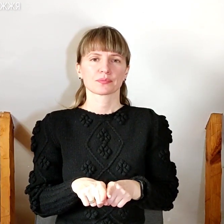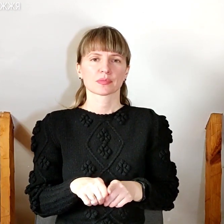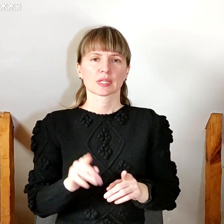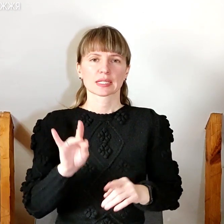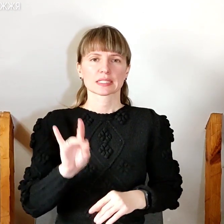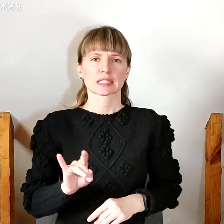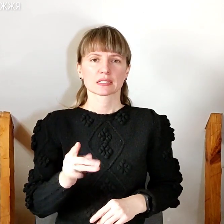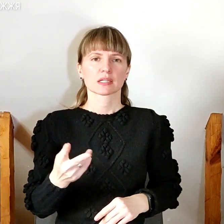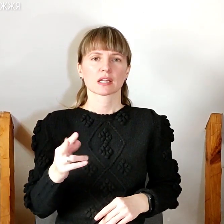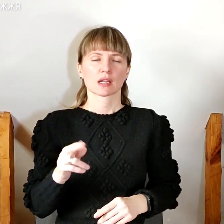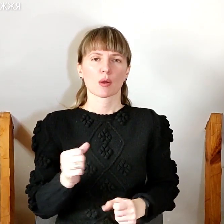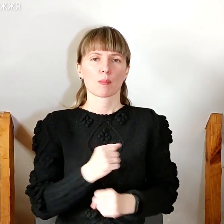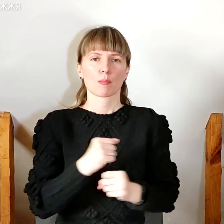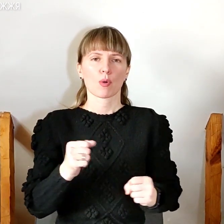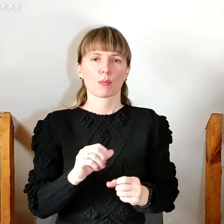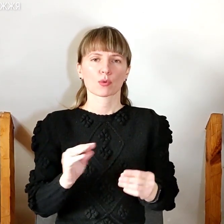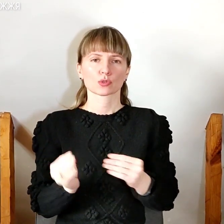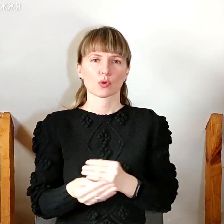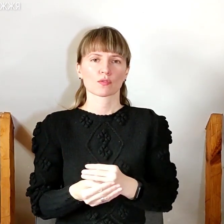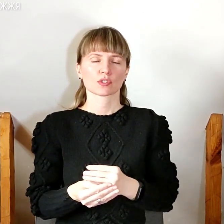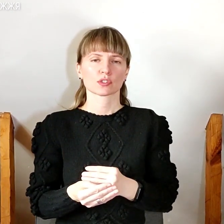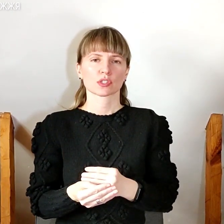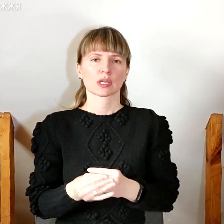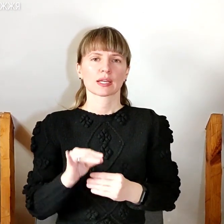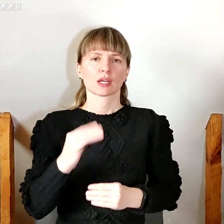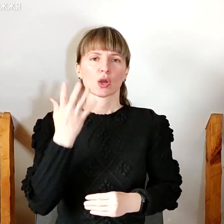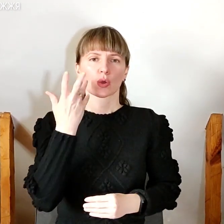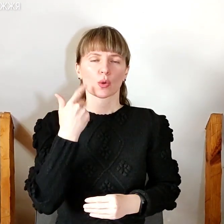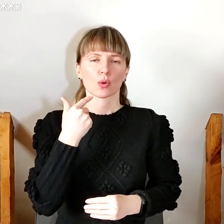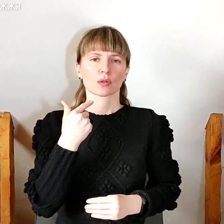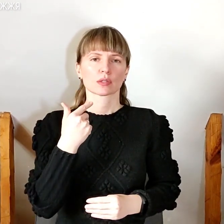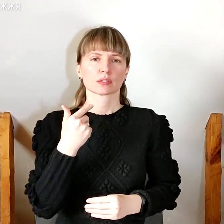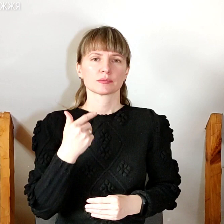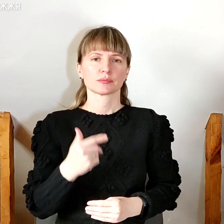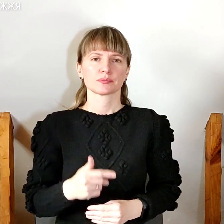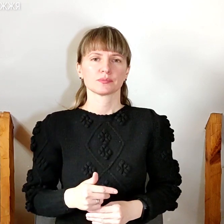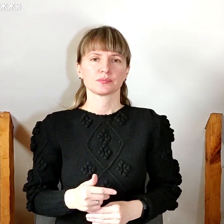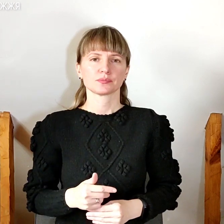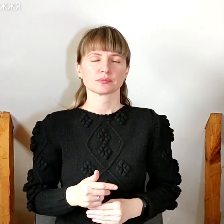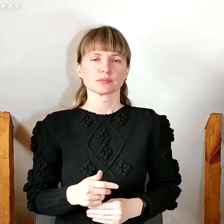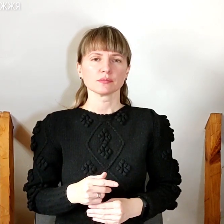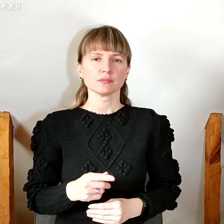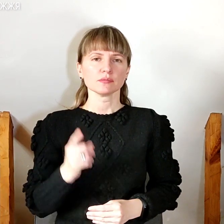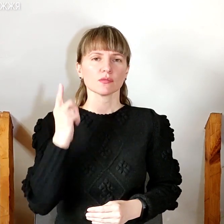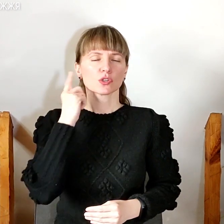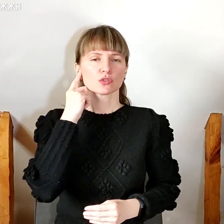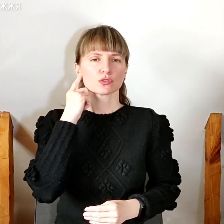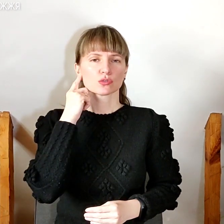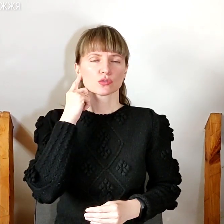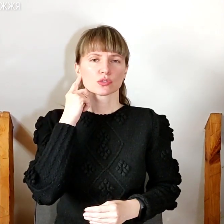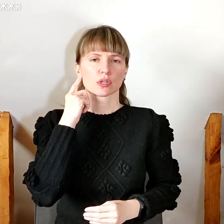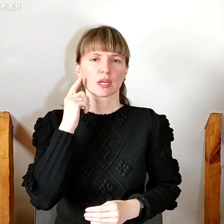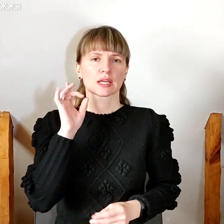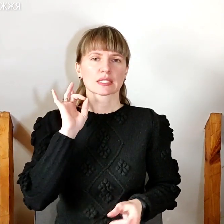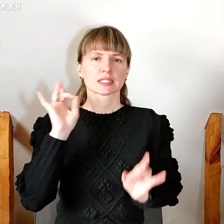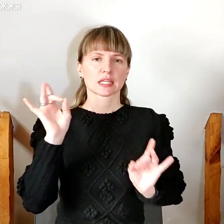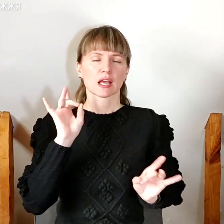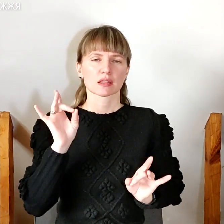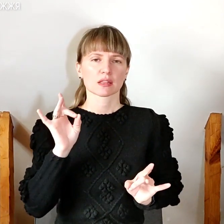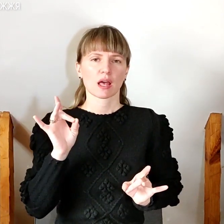для бомбосховища. І коли звинає сигнал евакуації, звертаємося до